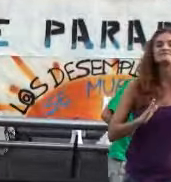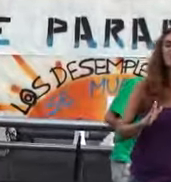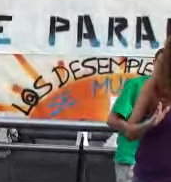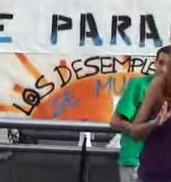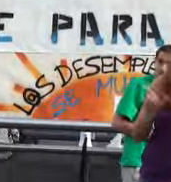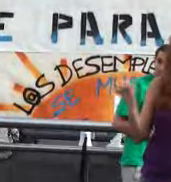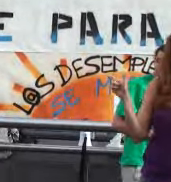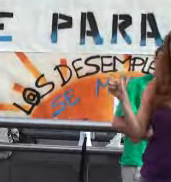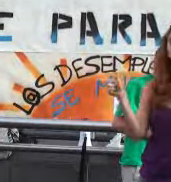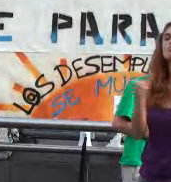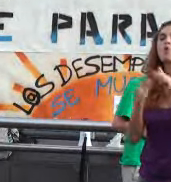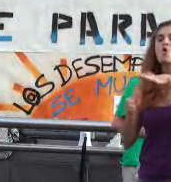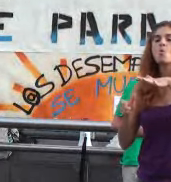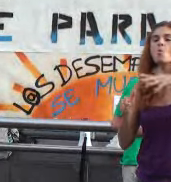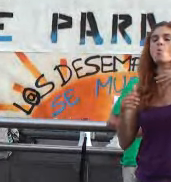nada.